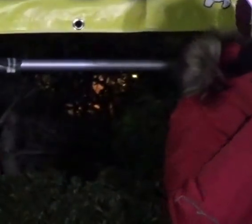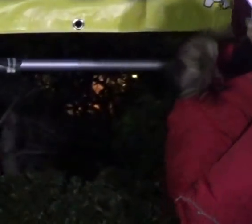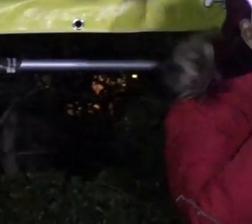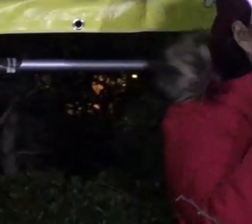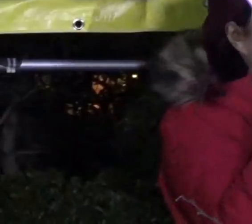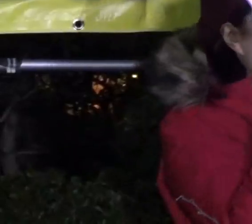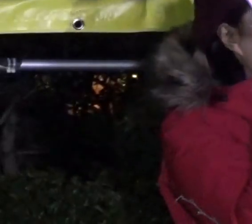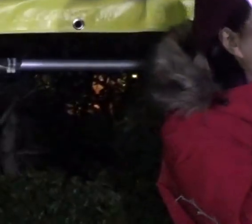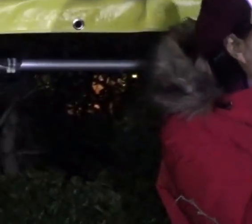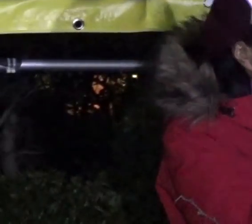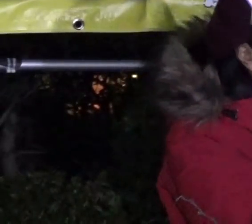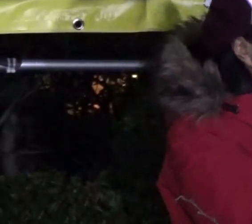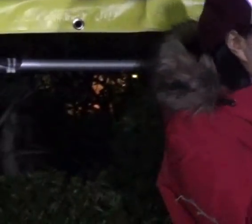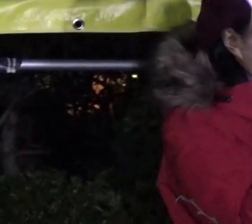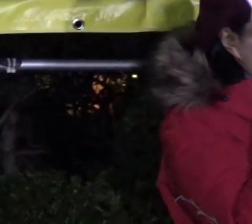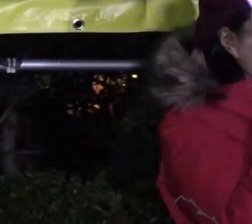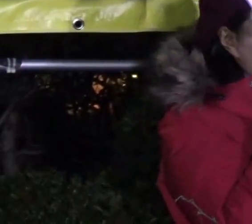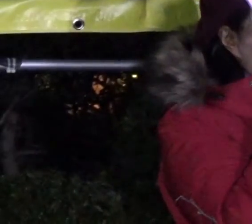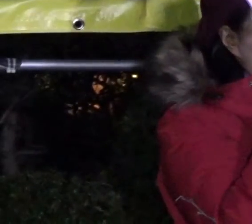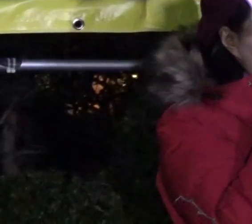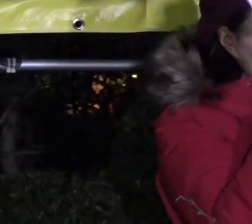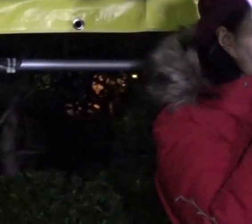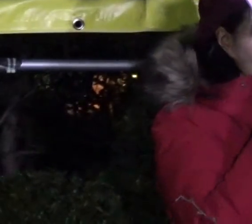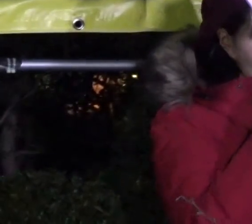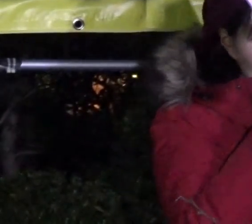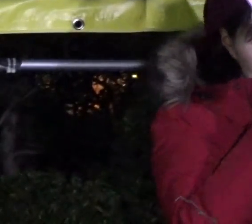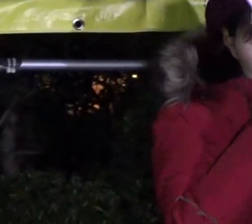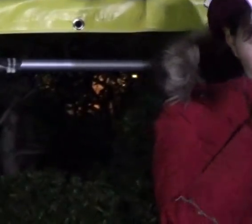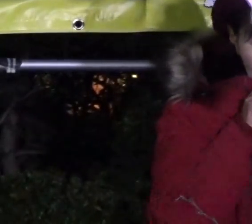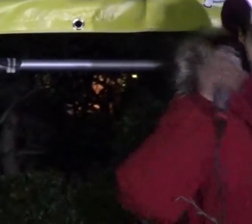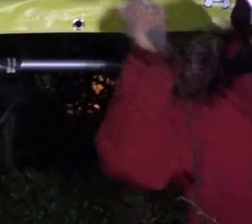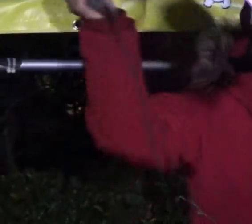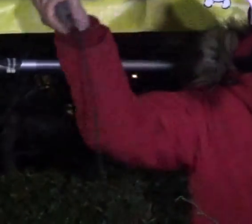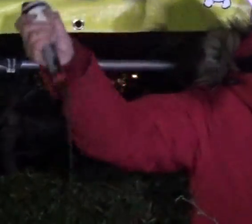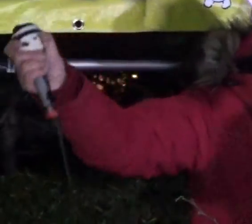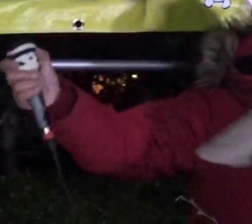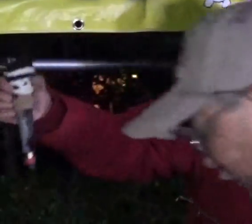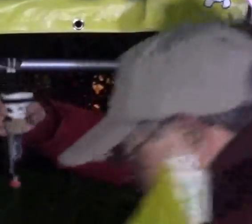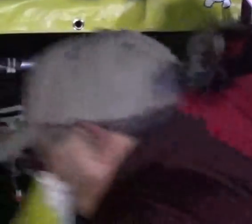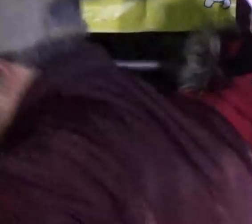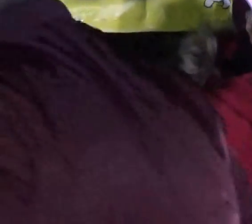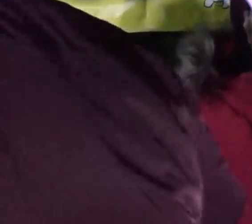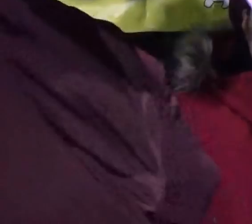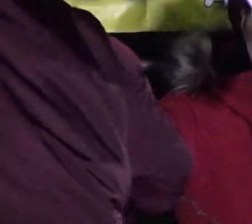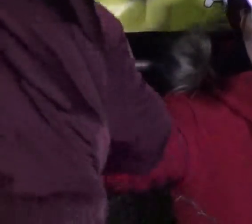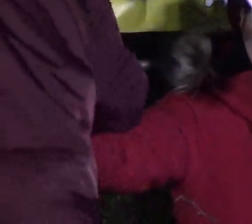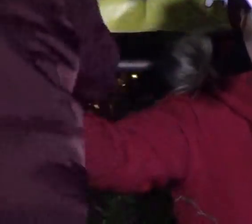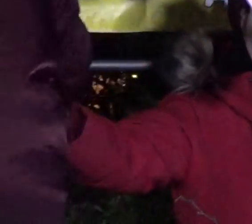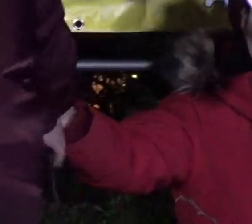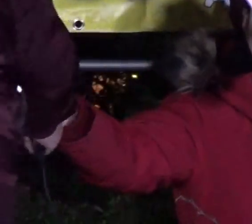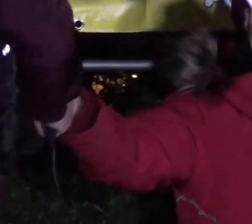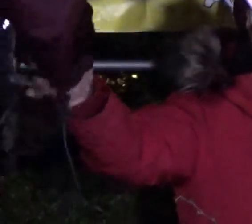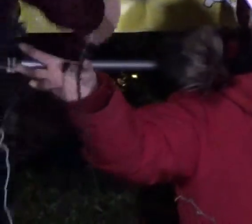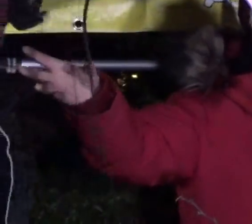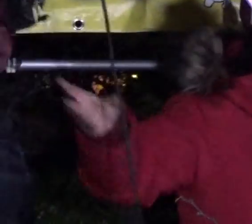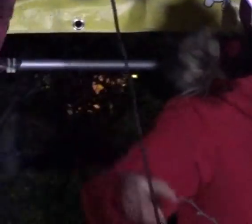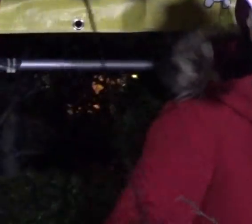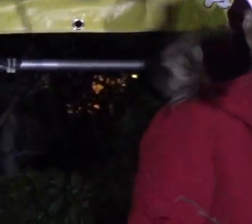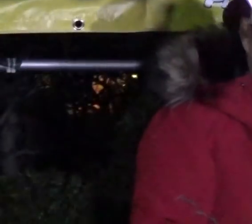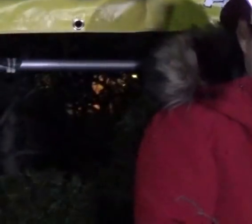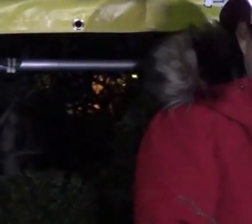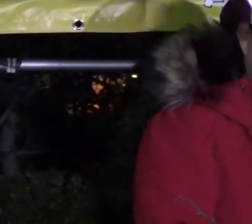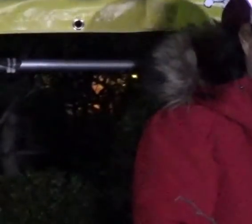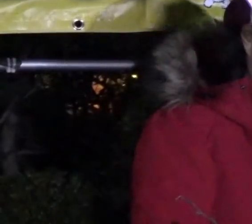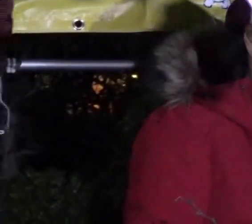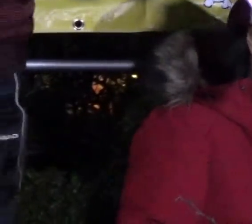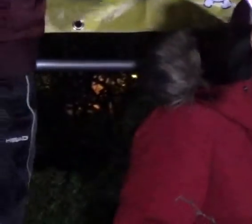では広報部長お願いします。 部長、部長、 こん